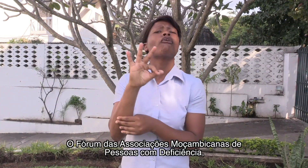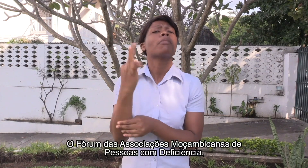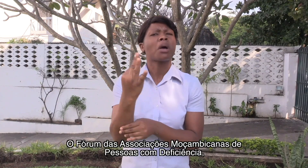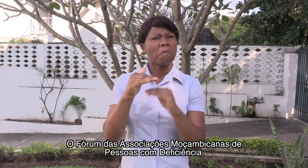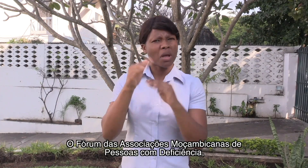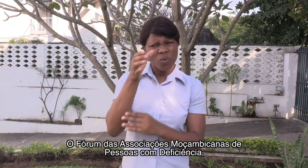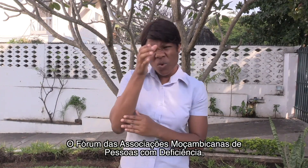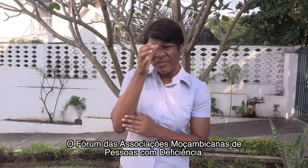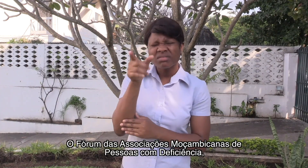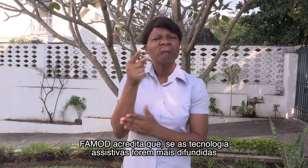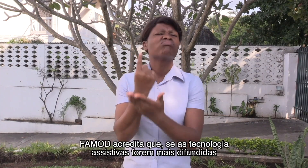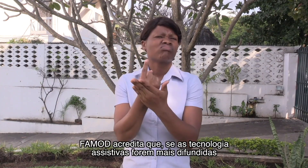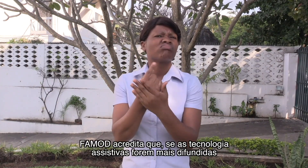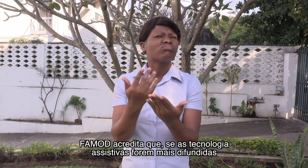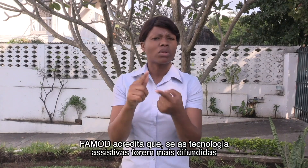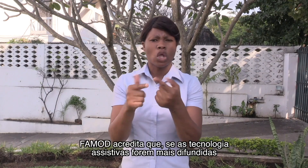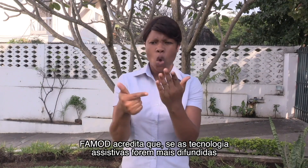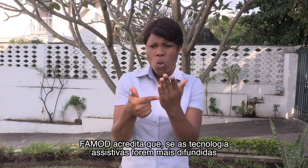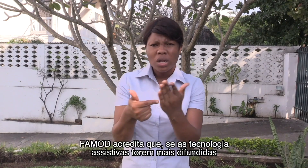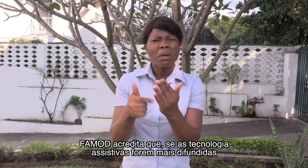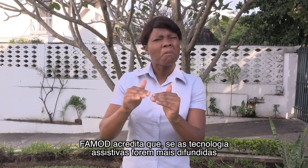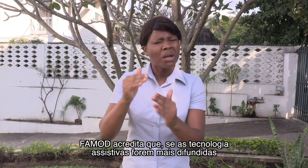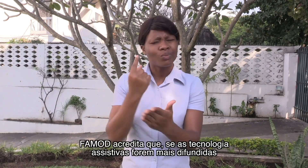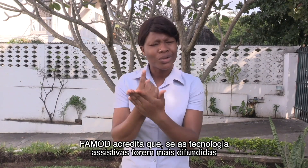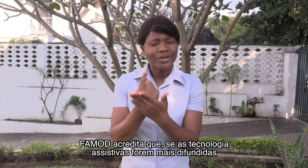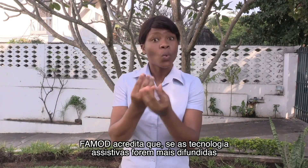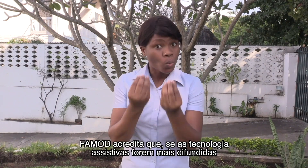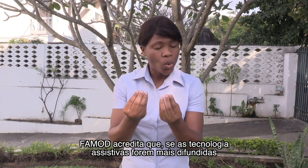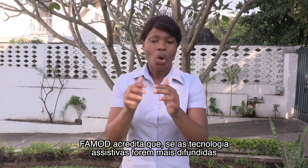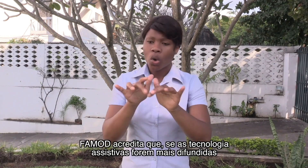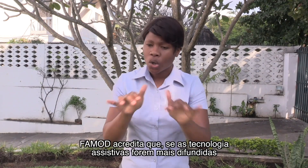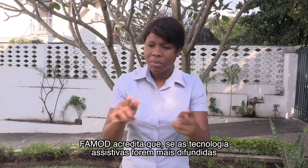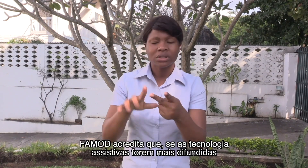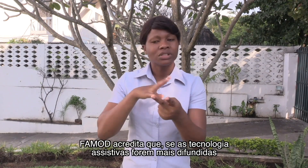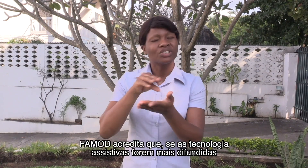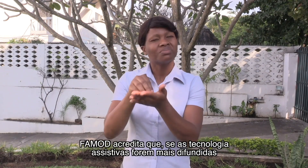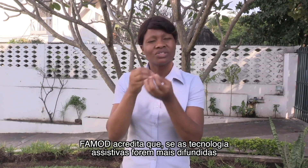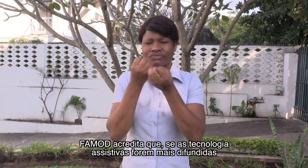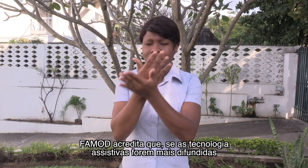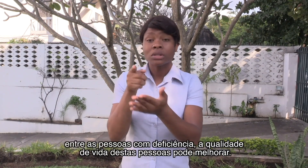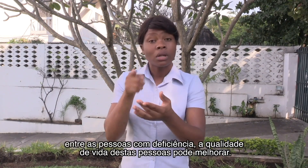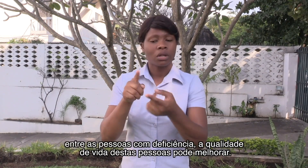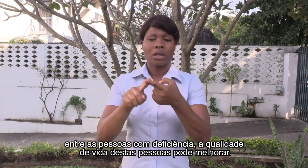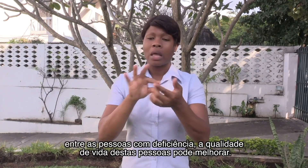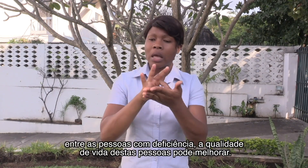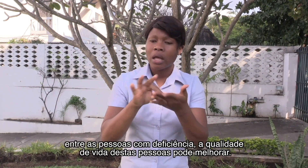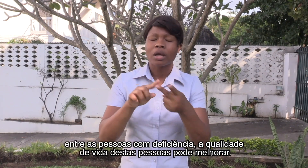de Pessoas com Deficiência, FAMOD, acredita que se as tecnologias assistivas forem mais difundidas entre as pessoas com